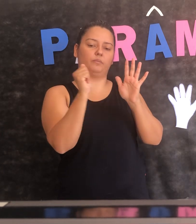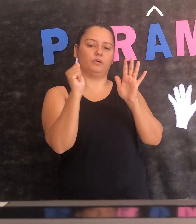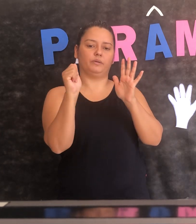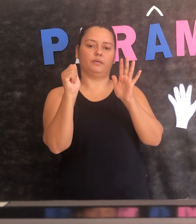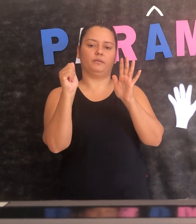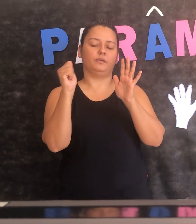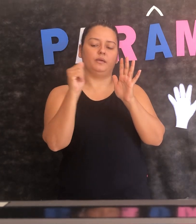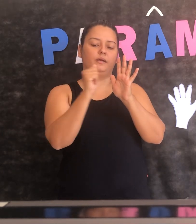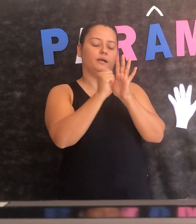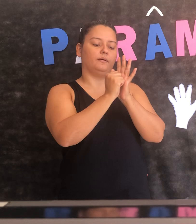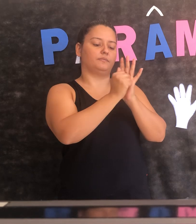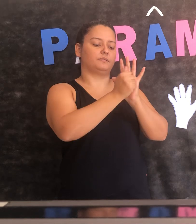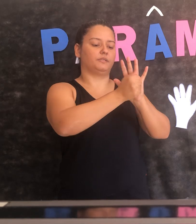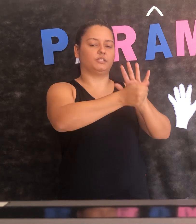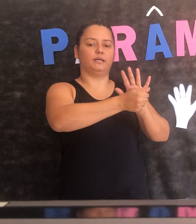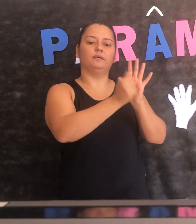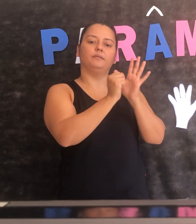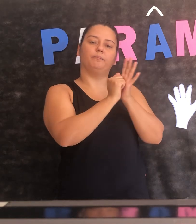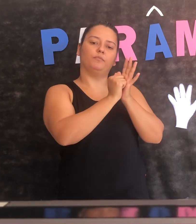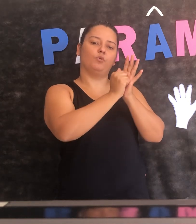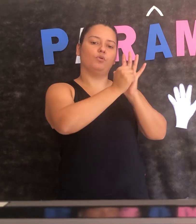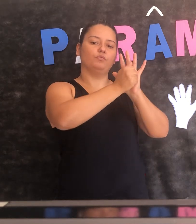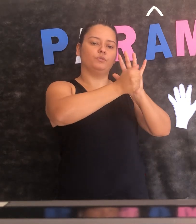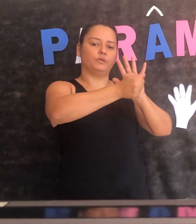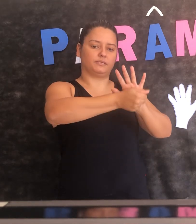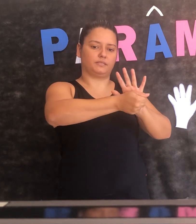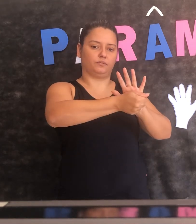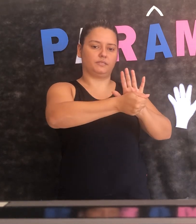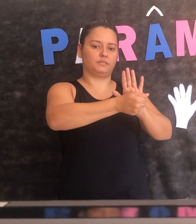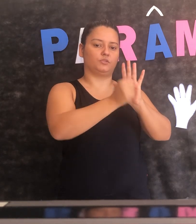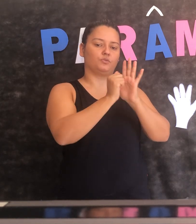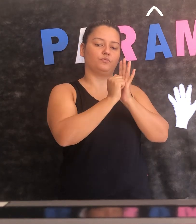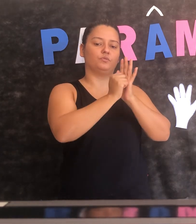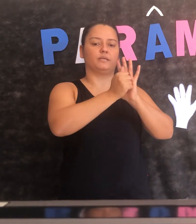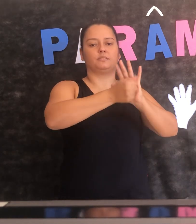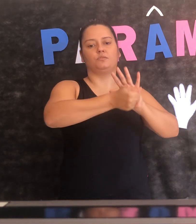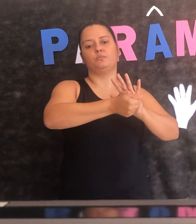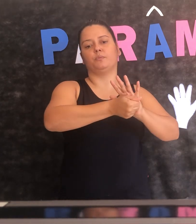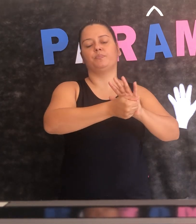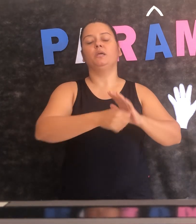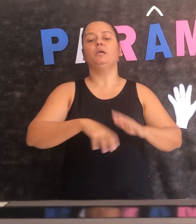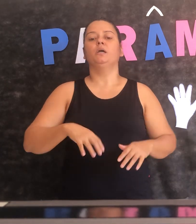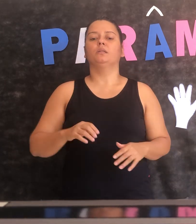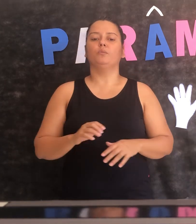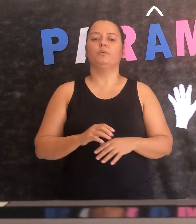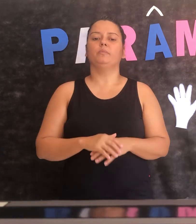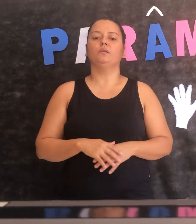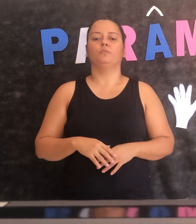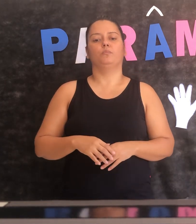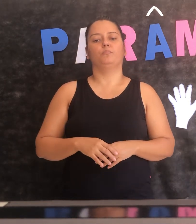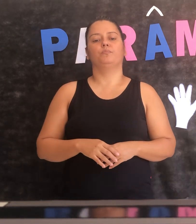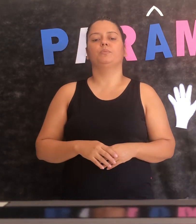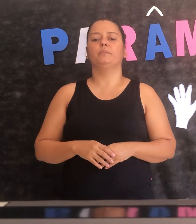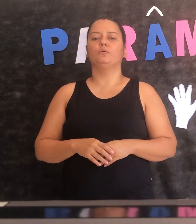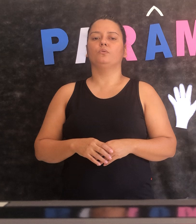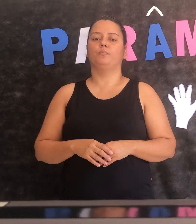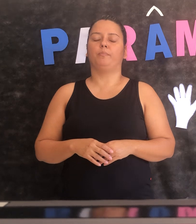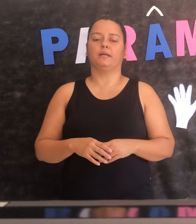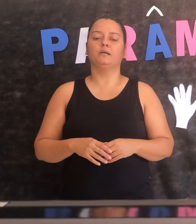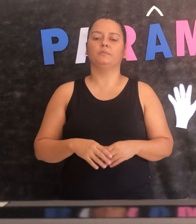mão fechada, configuração, esse sinal de configuração de mão. Então, o primeiro parâmetro